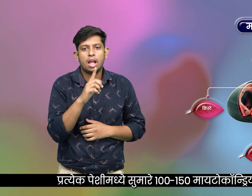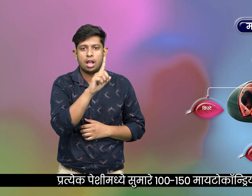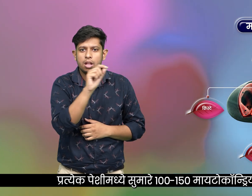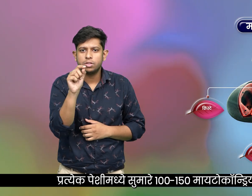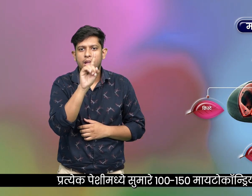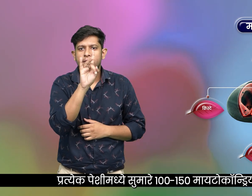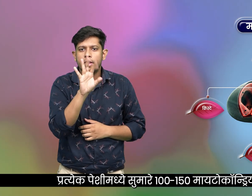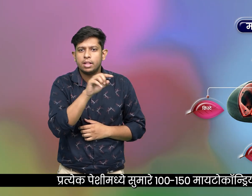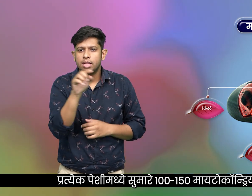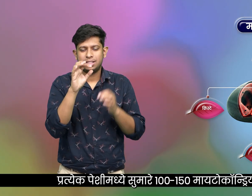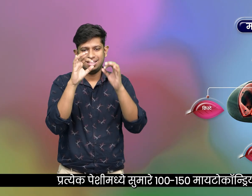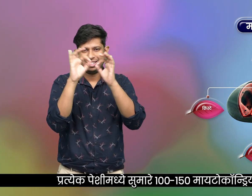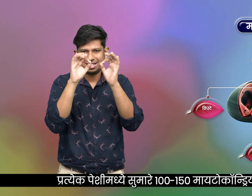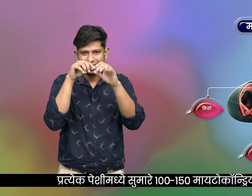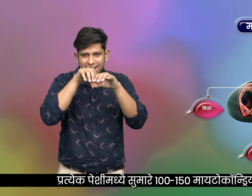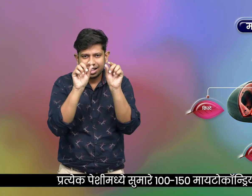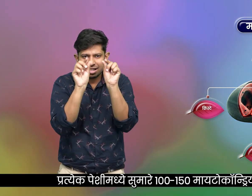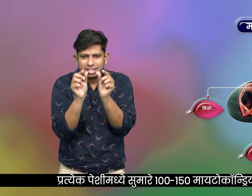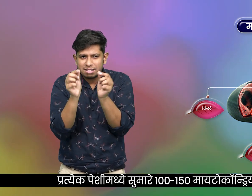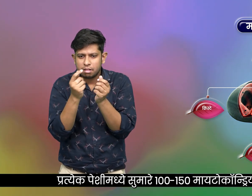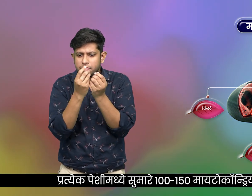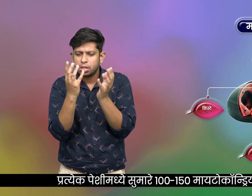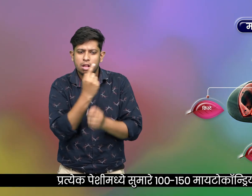प्रत्येक पेशीमध्ये सुमारे 100 ते 150 मायटोकॉन्ड्रिया असतात.